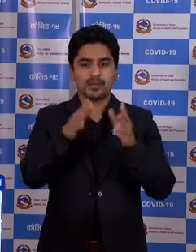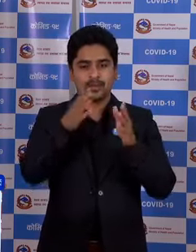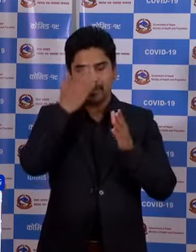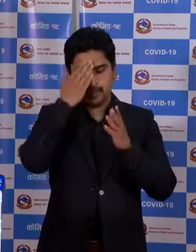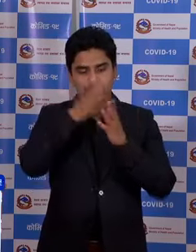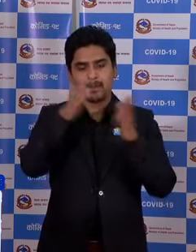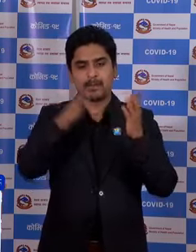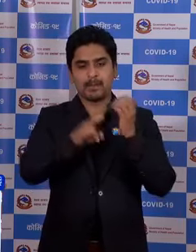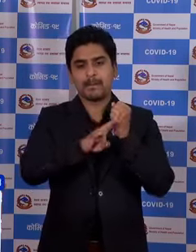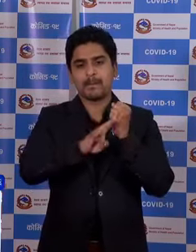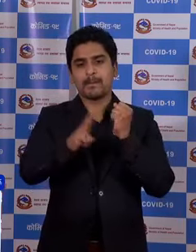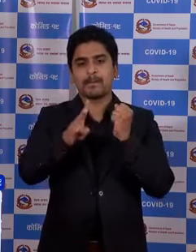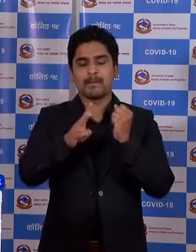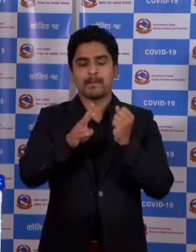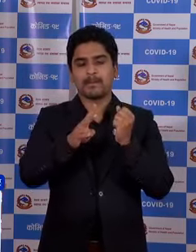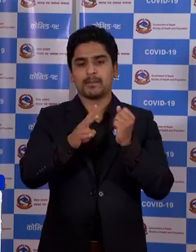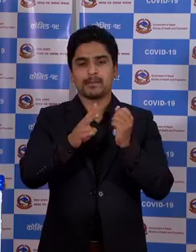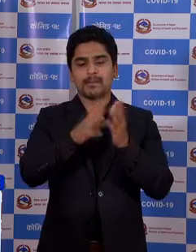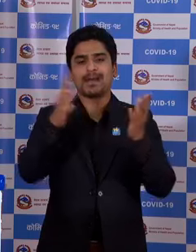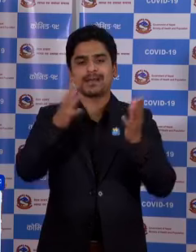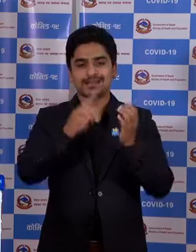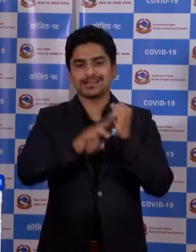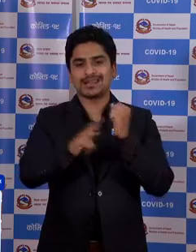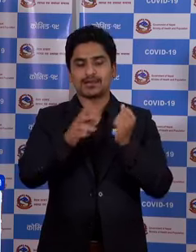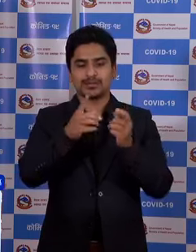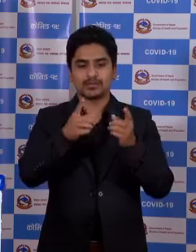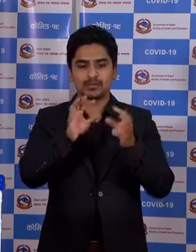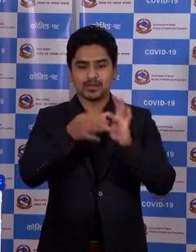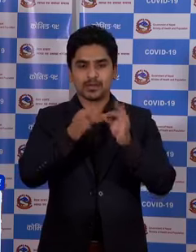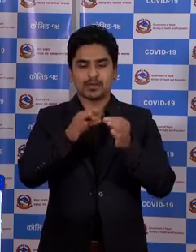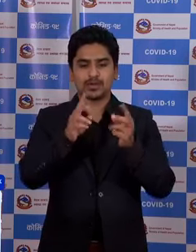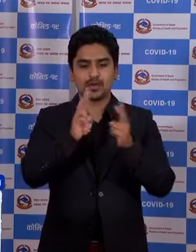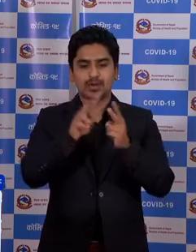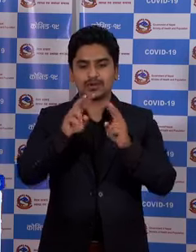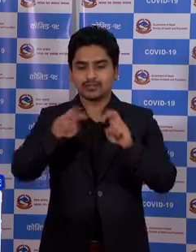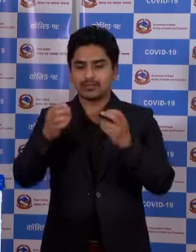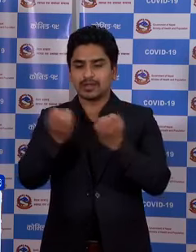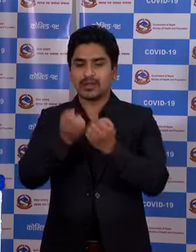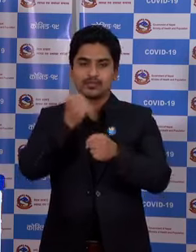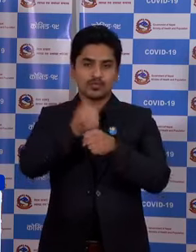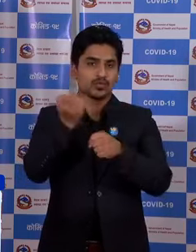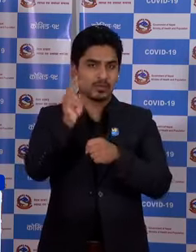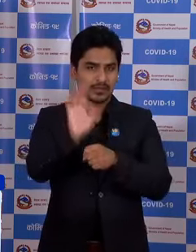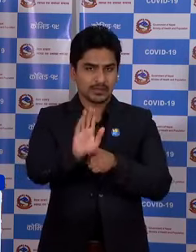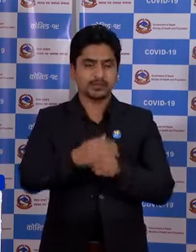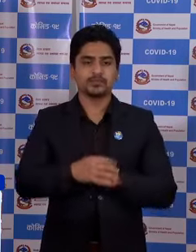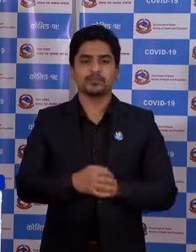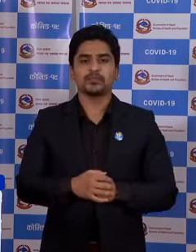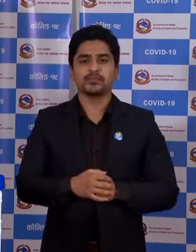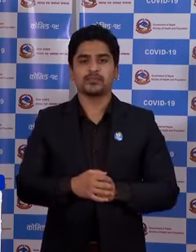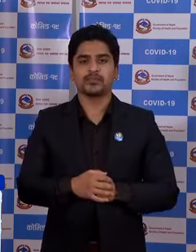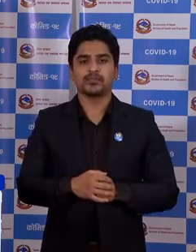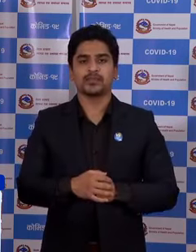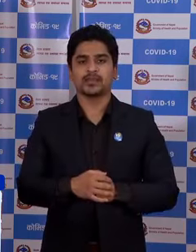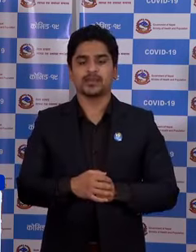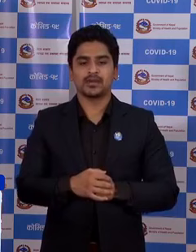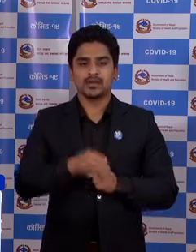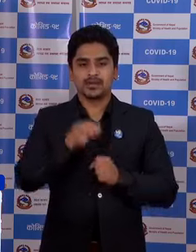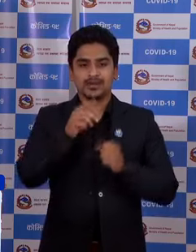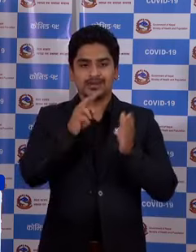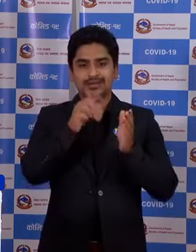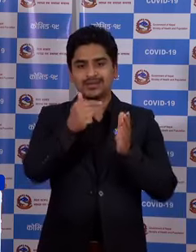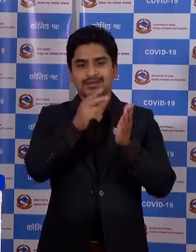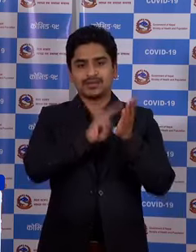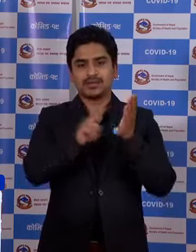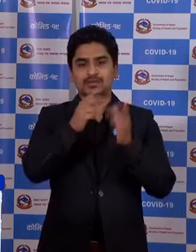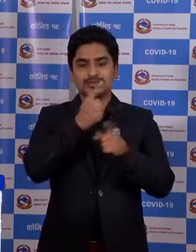इपिडेमियोलोजी तथा रोग नियन्त्रण महाशाखाको संयोजकत्वमा कन्ट्याक्ट ट्रेसिङको कार्य सुरु भइसकेको छ। त्रिभुवन